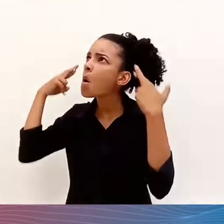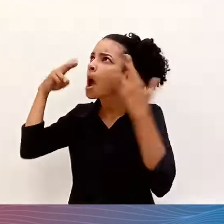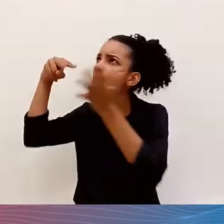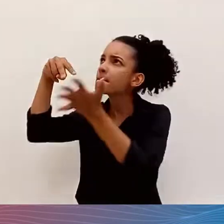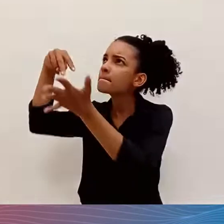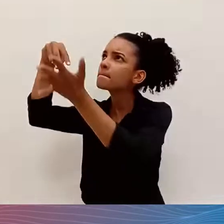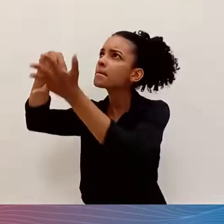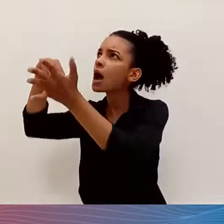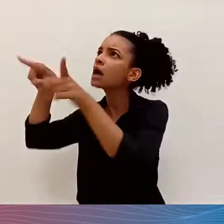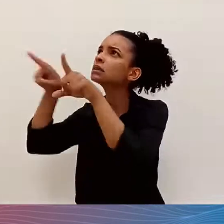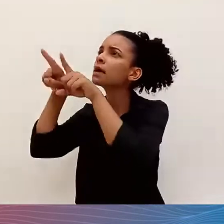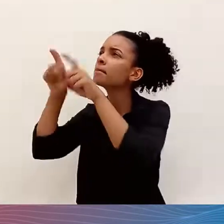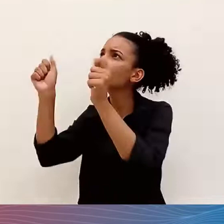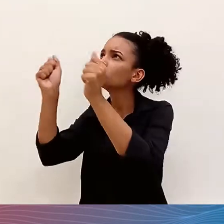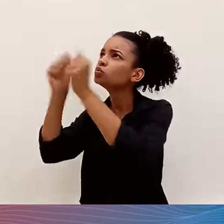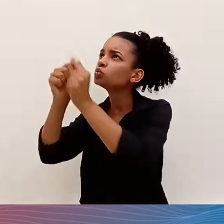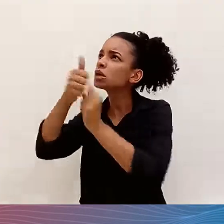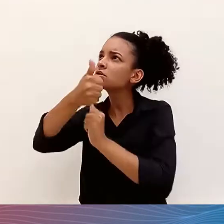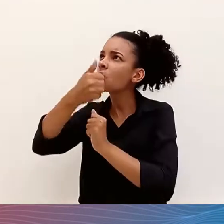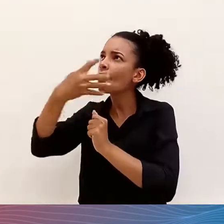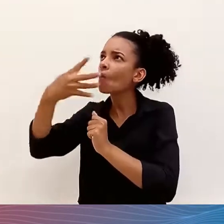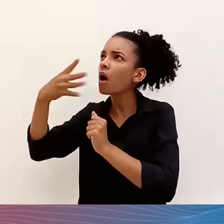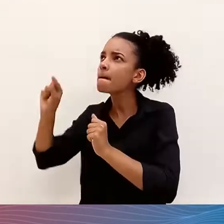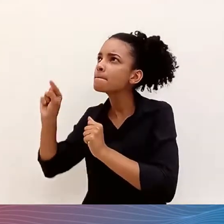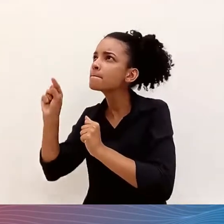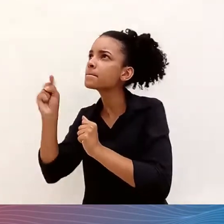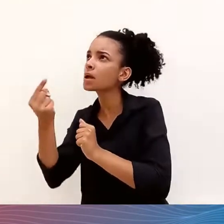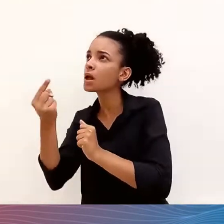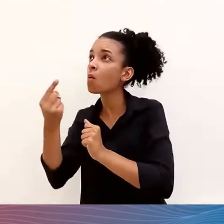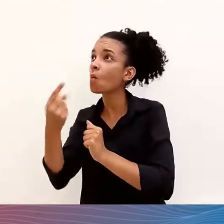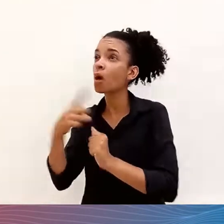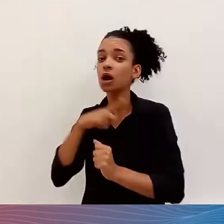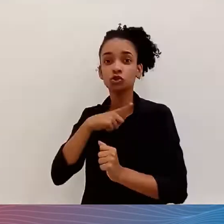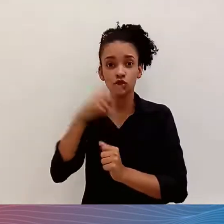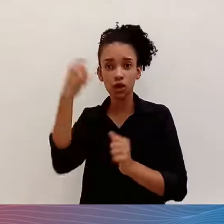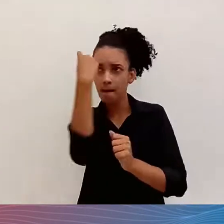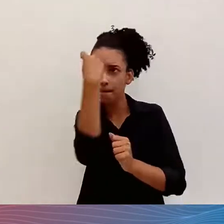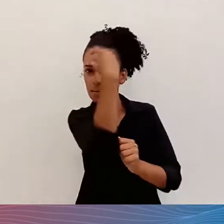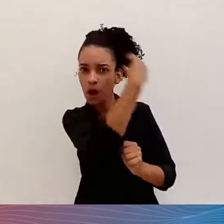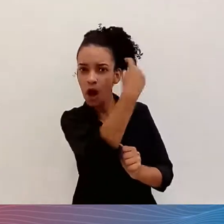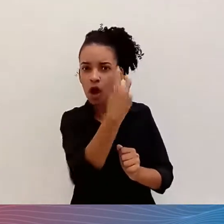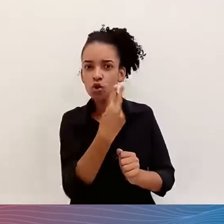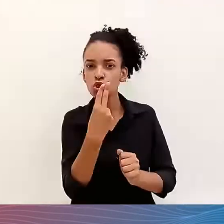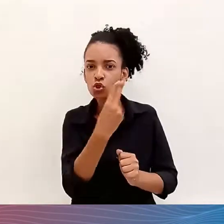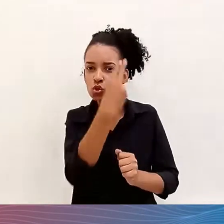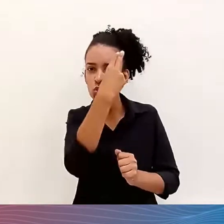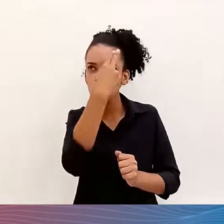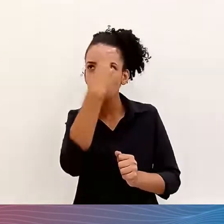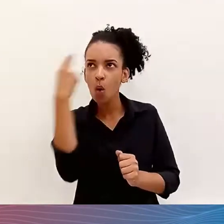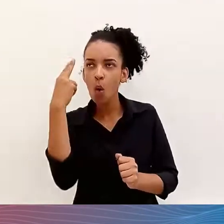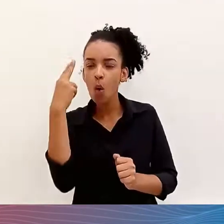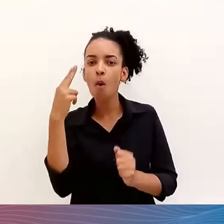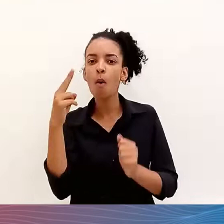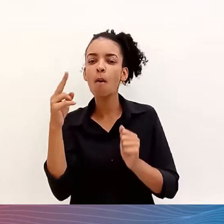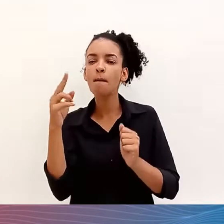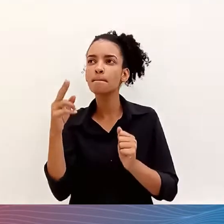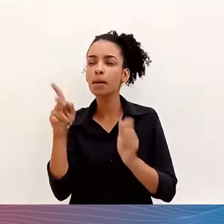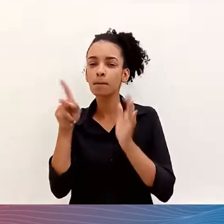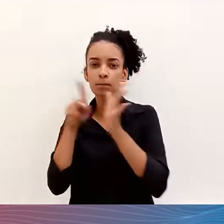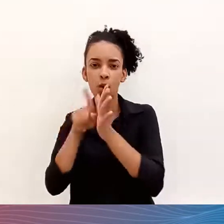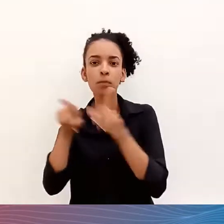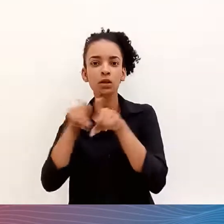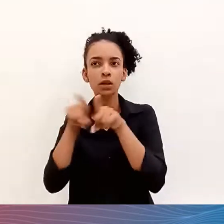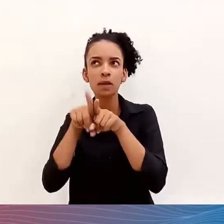144.000, tendo na fronte escrito o seu nome e o nome de seu pai. Irmãos, ele chefia um grupo